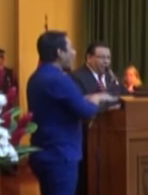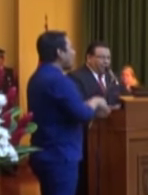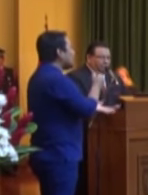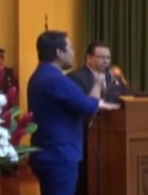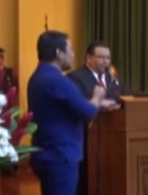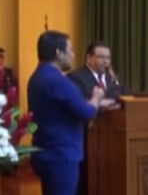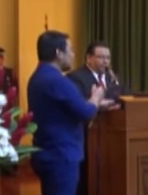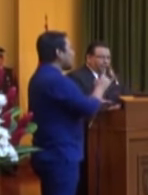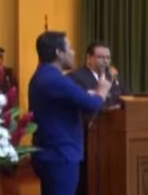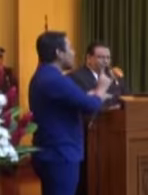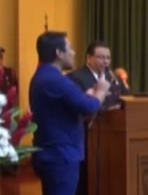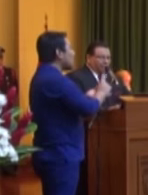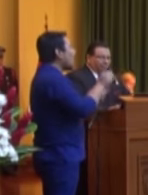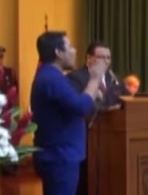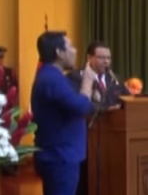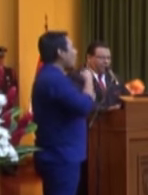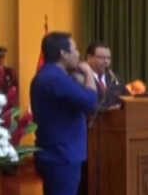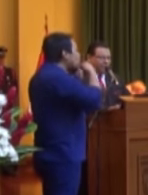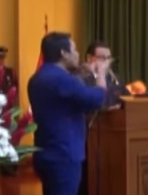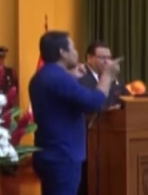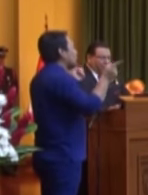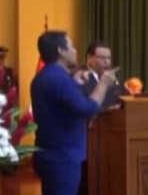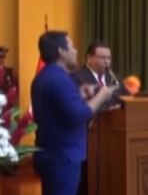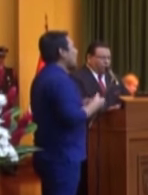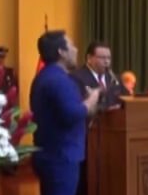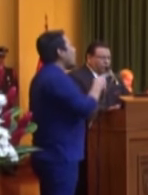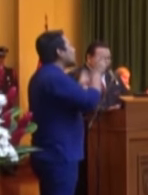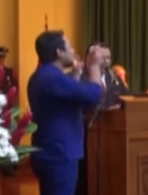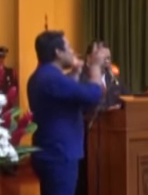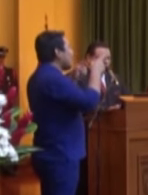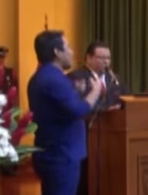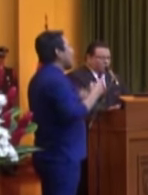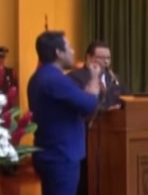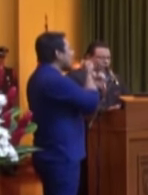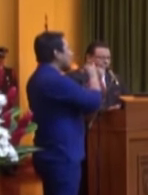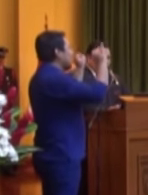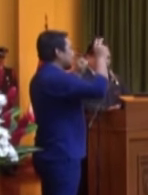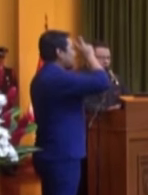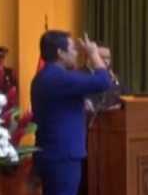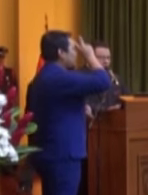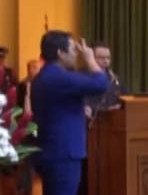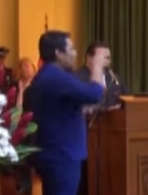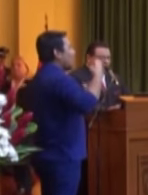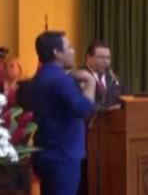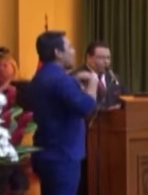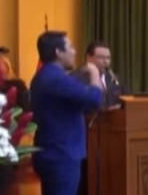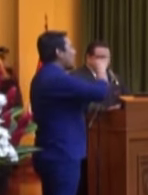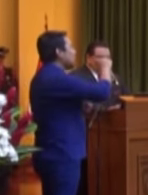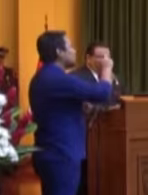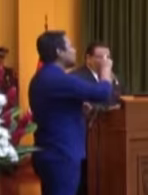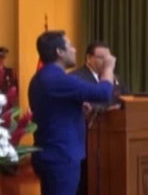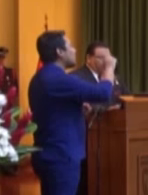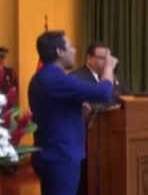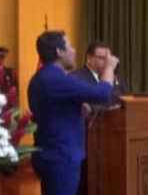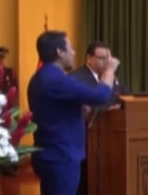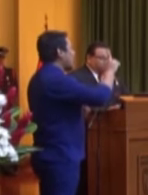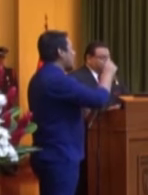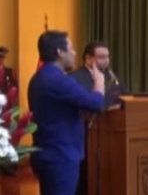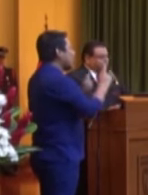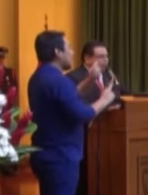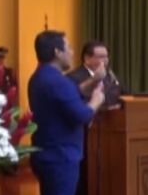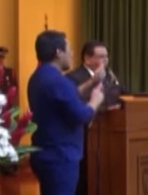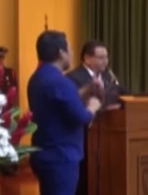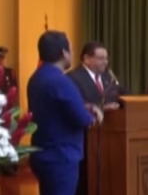Quito de Lima, pronunciándose a favor de la independencia de Perú, a cargo del señor regidor Israel Acuña Wong-Cockis.